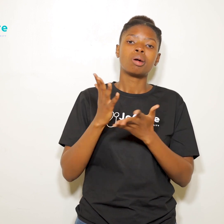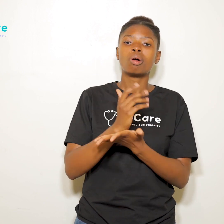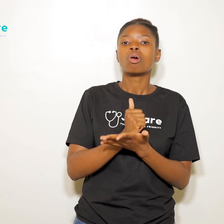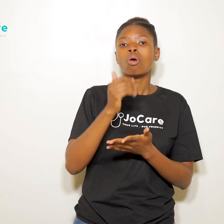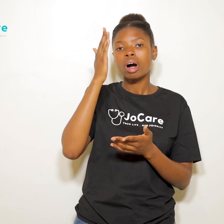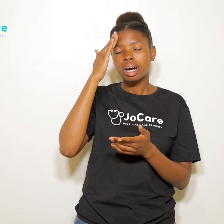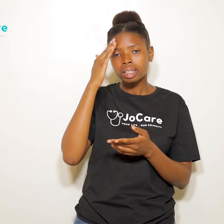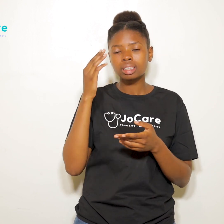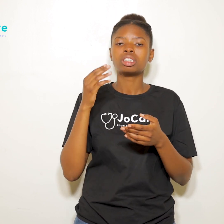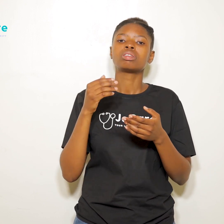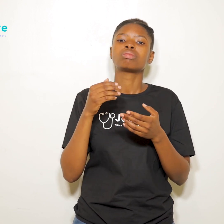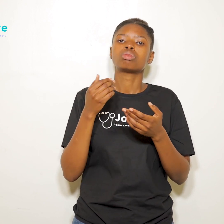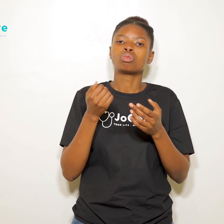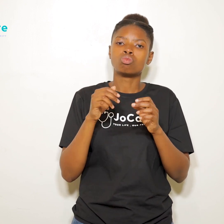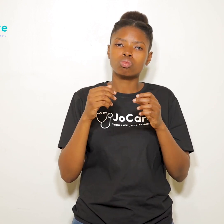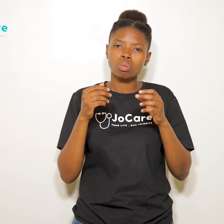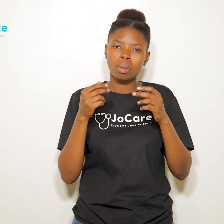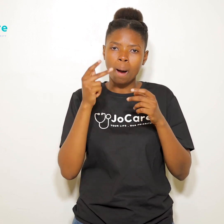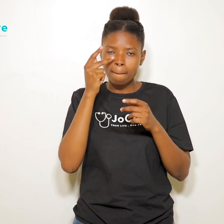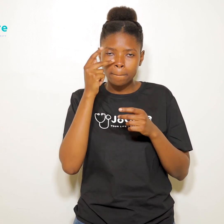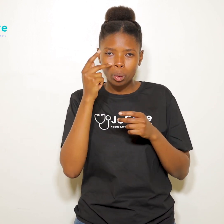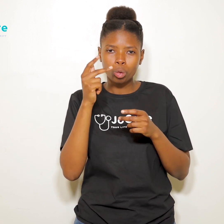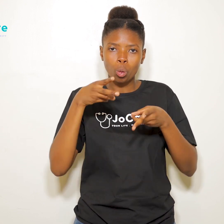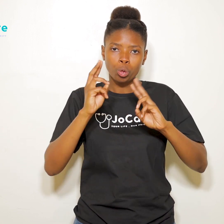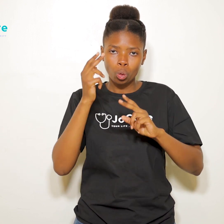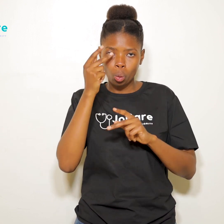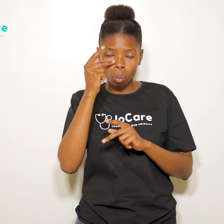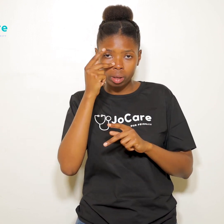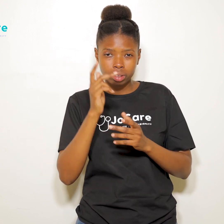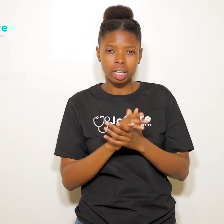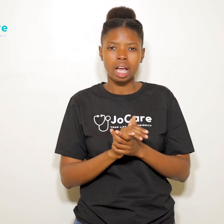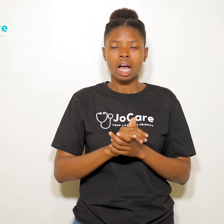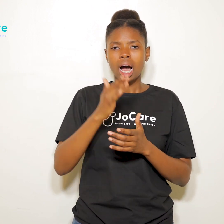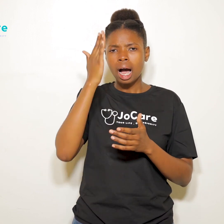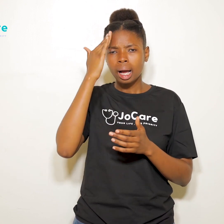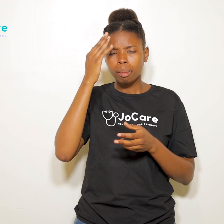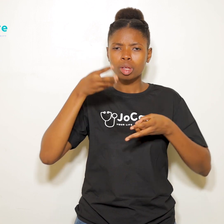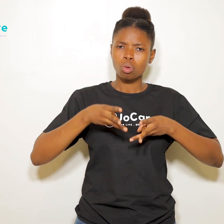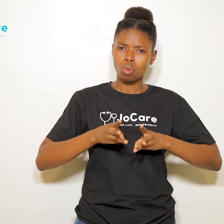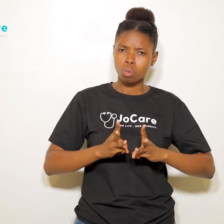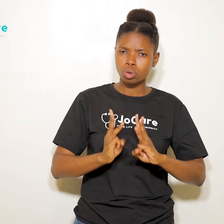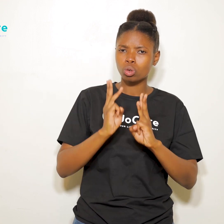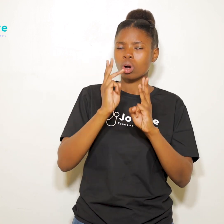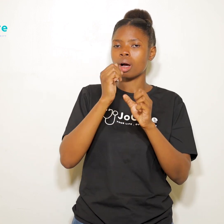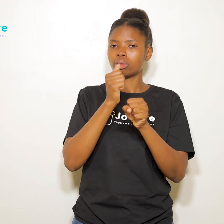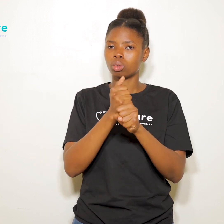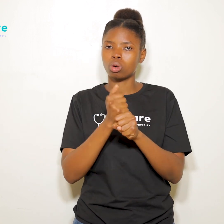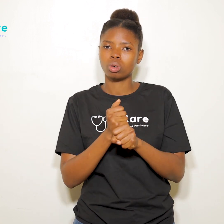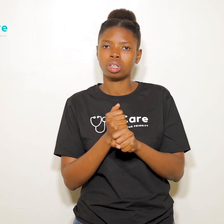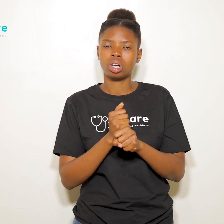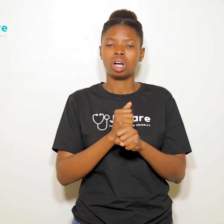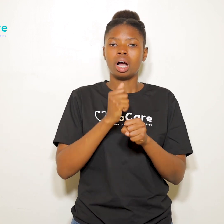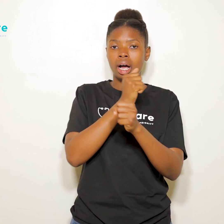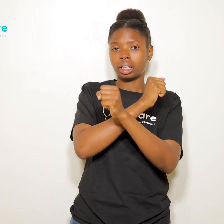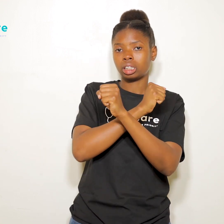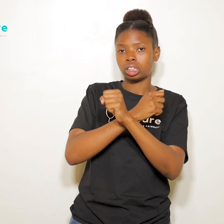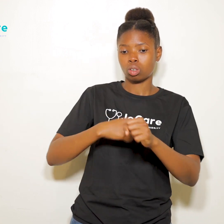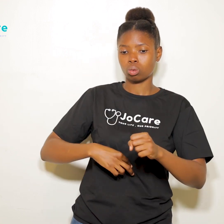kureshya, akamenya uko yifata, akamenya ko byitwaramo. Ibyo kandi usibye no gusama inda utateganyije, bifasha